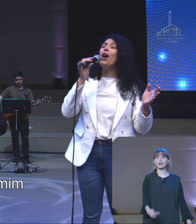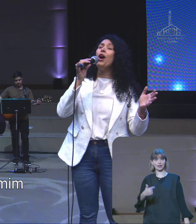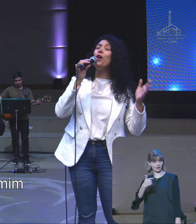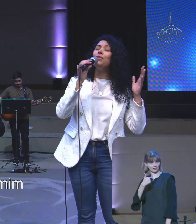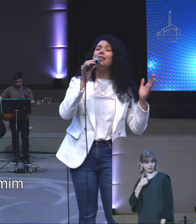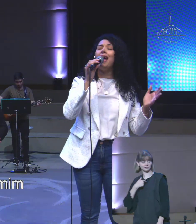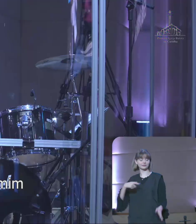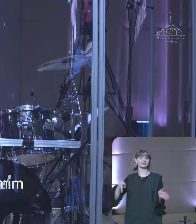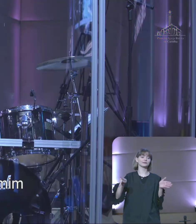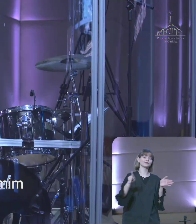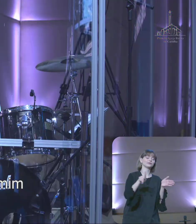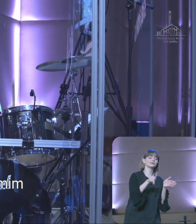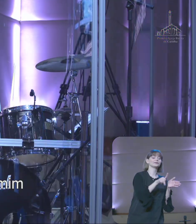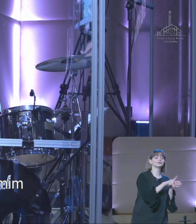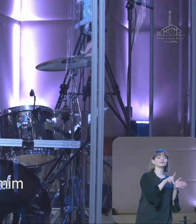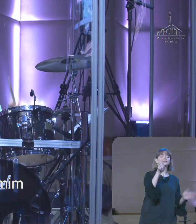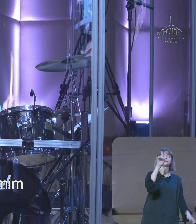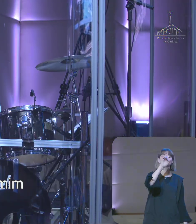Sou